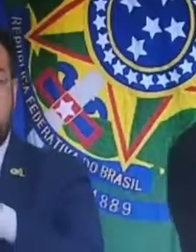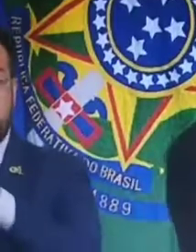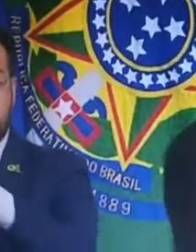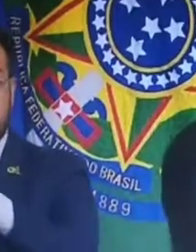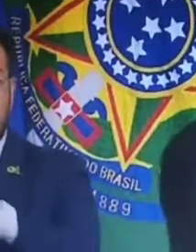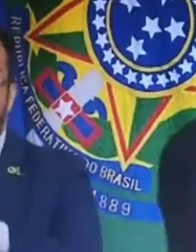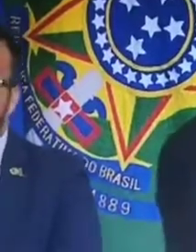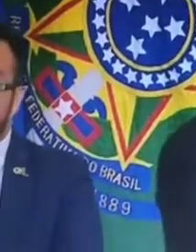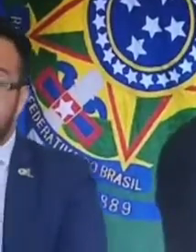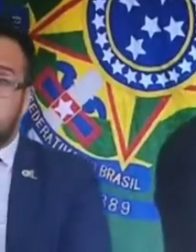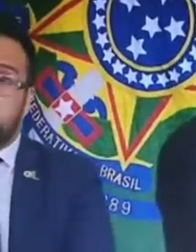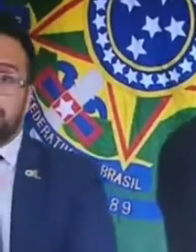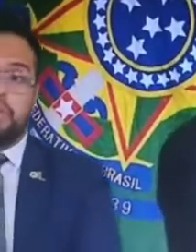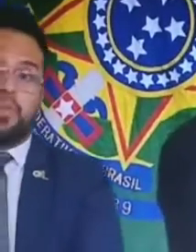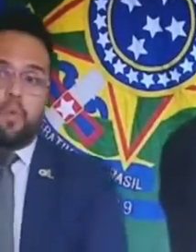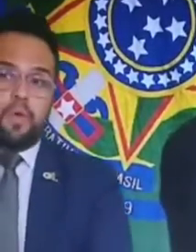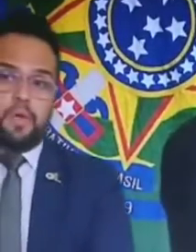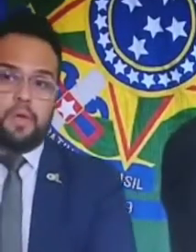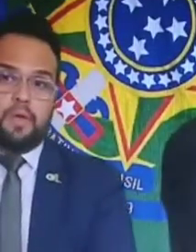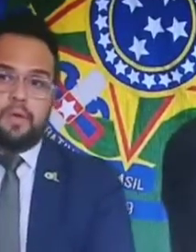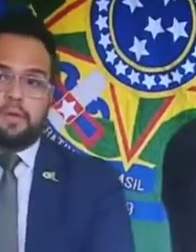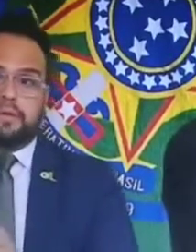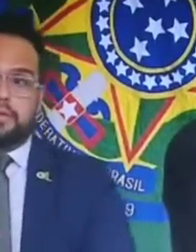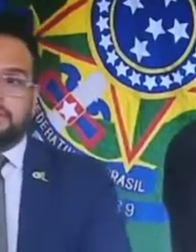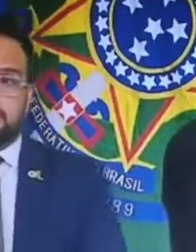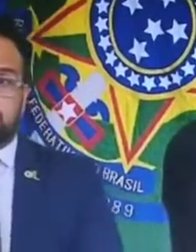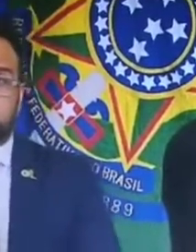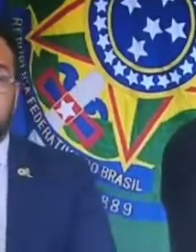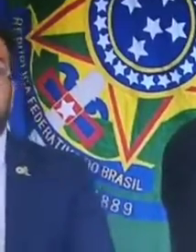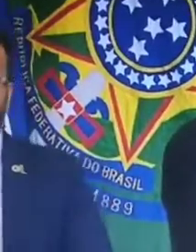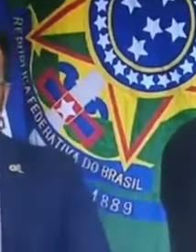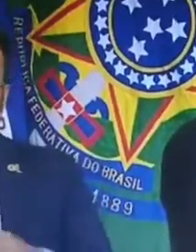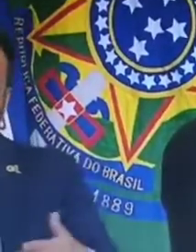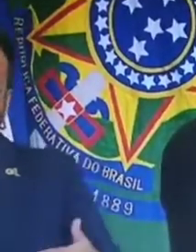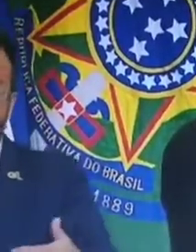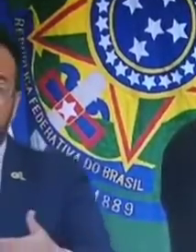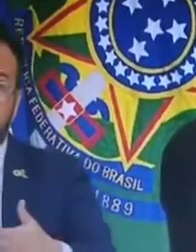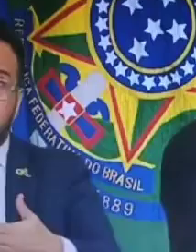chegar na situação de deixar de existir isso.